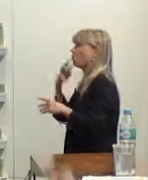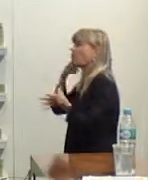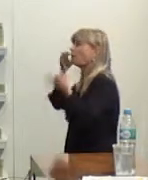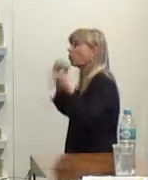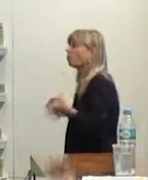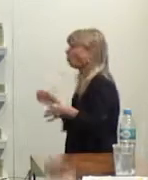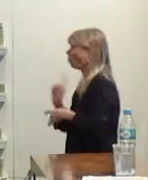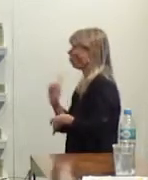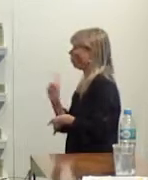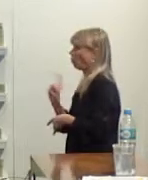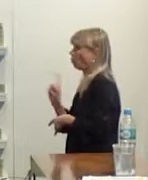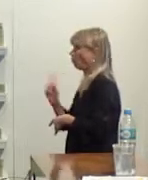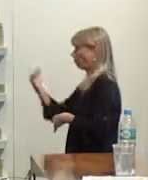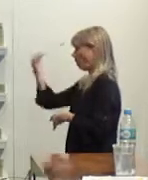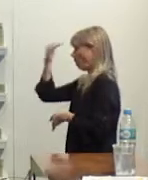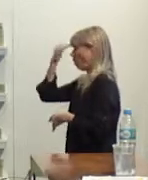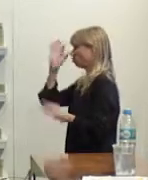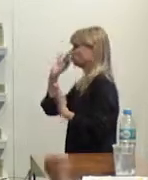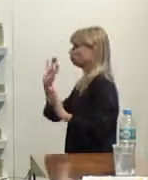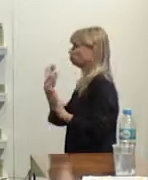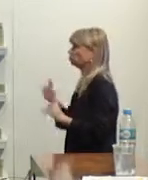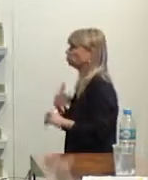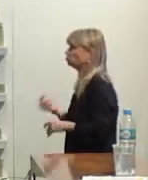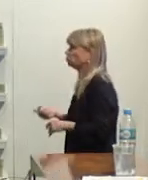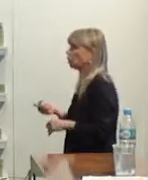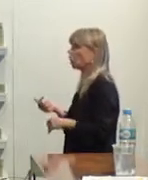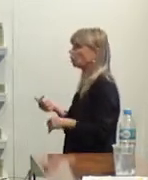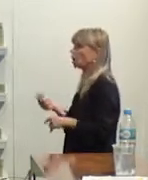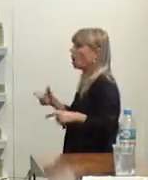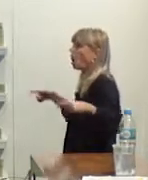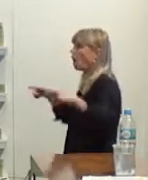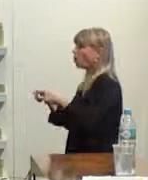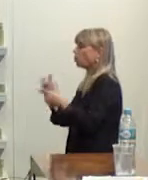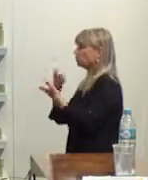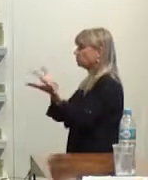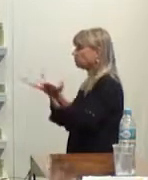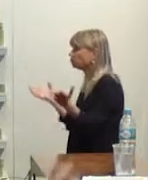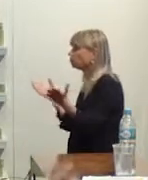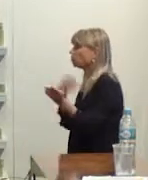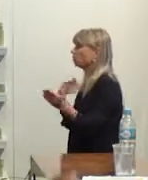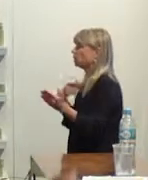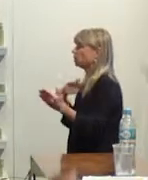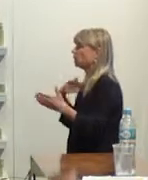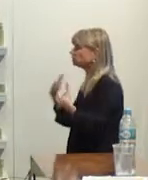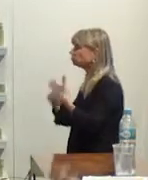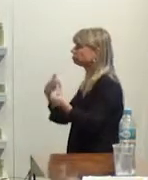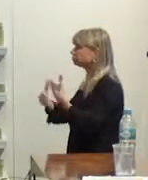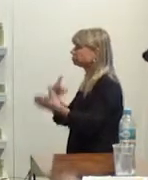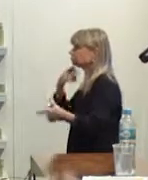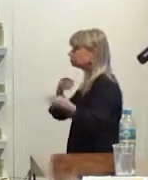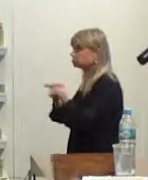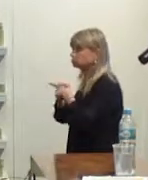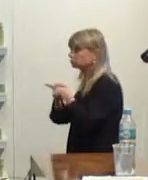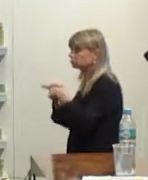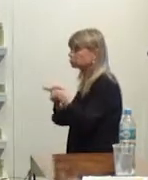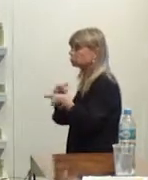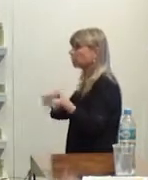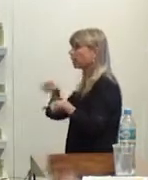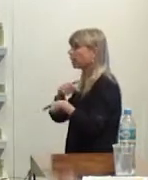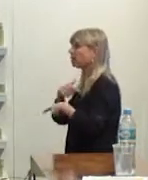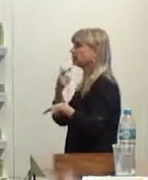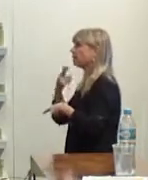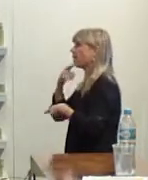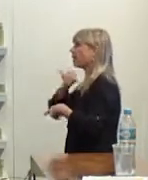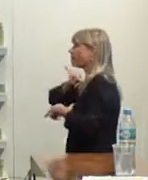con el requisito constitucional de las audiencias públicas. Después de muchos dimes y dinetes, ese